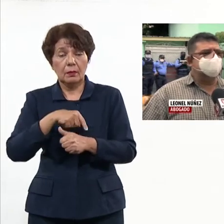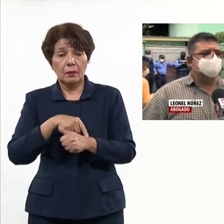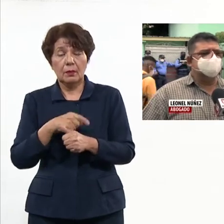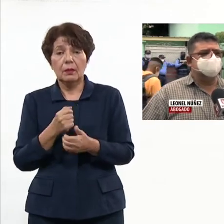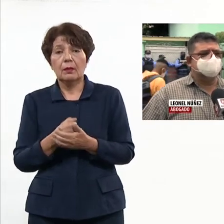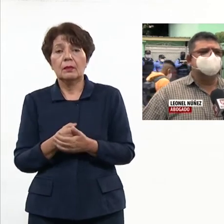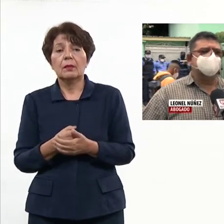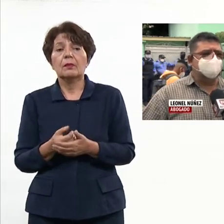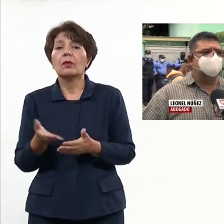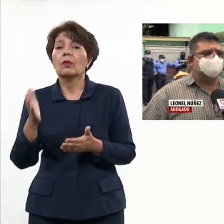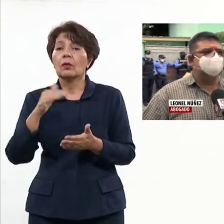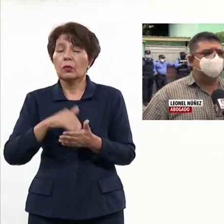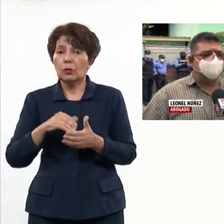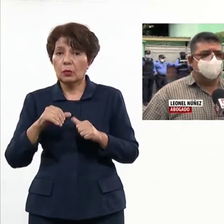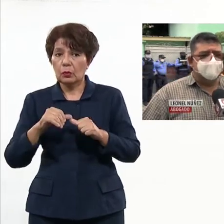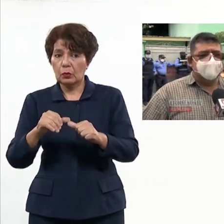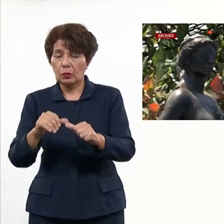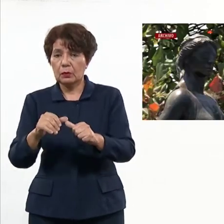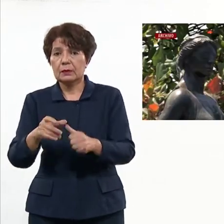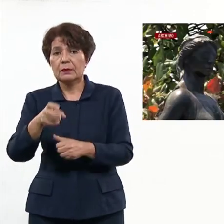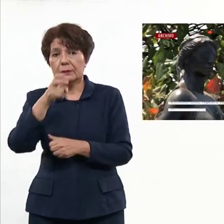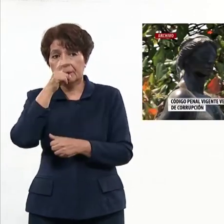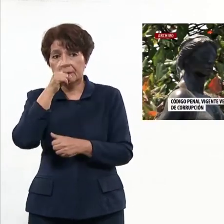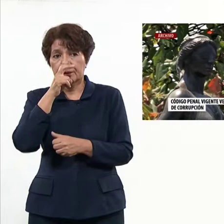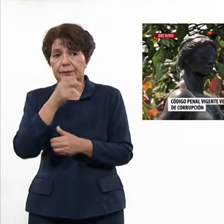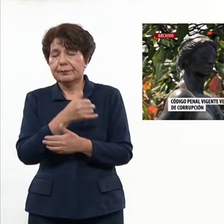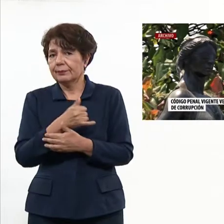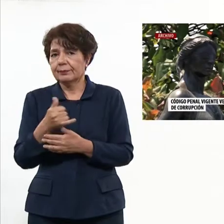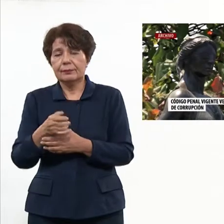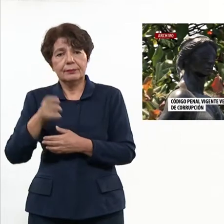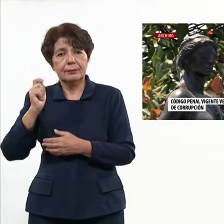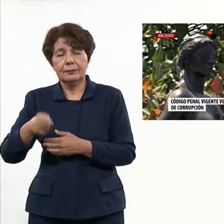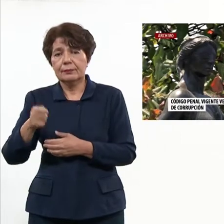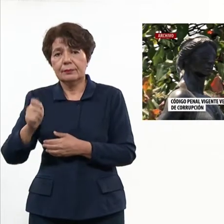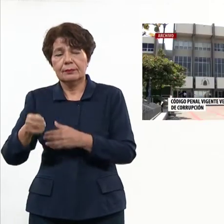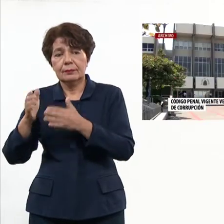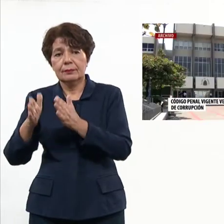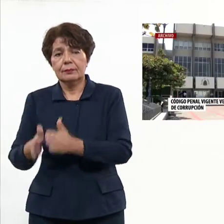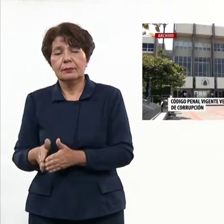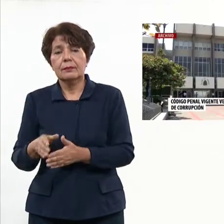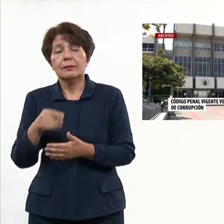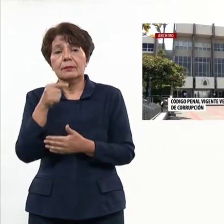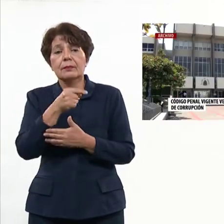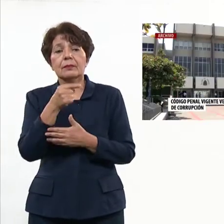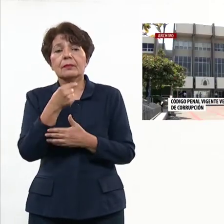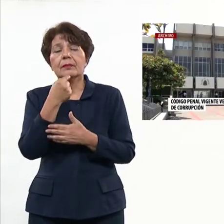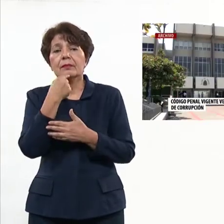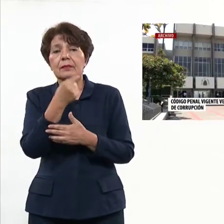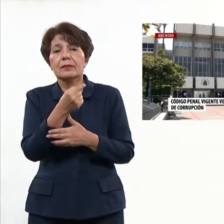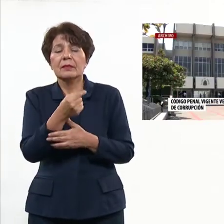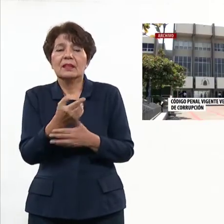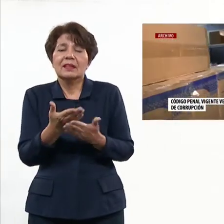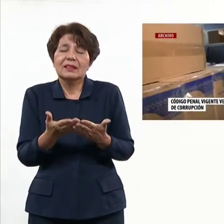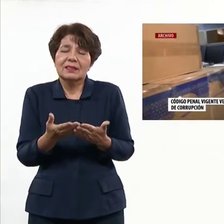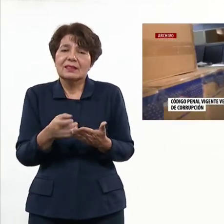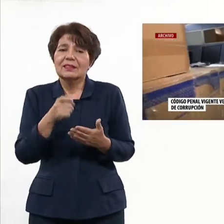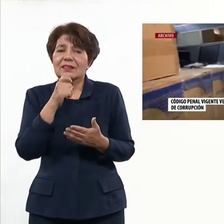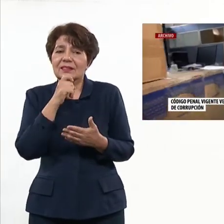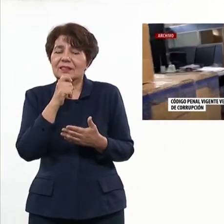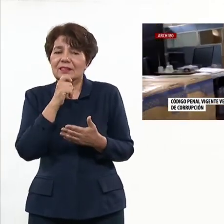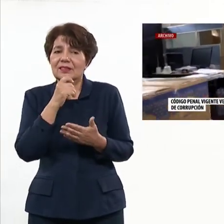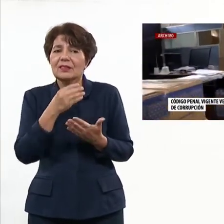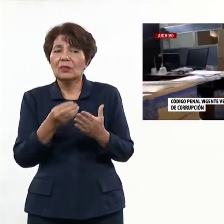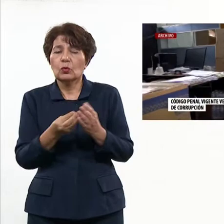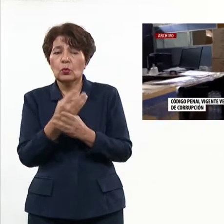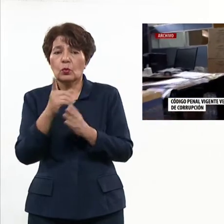reincidencia si se vuelve bastante duro para el profesional del derecho y leonel núñez el código penal vigente es un arma de doble filo más